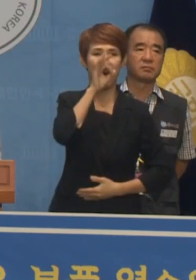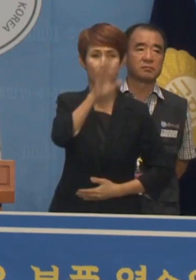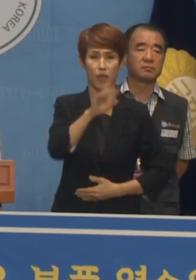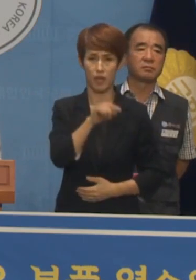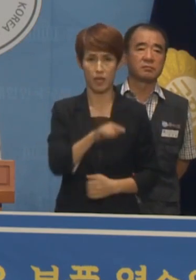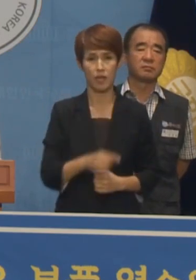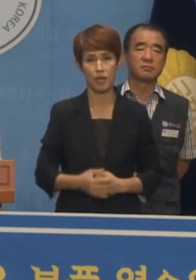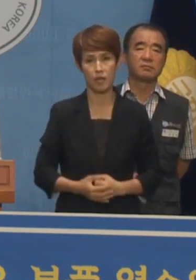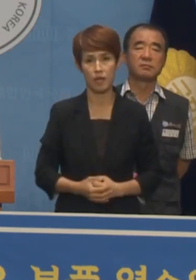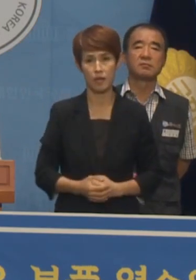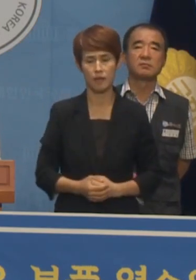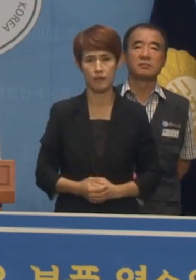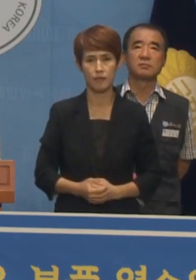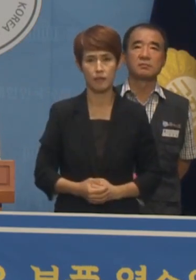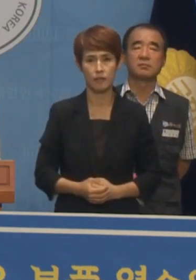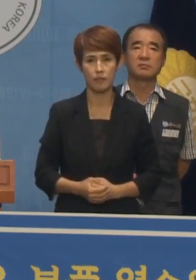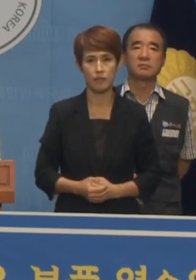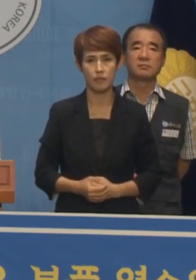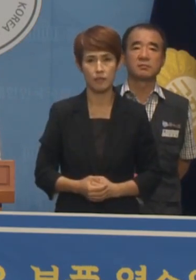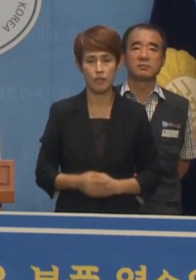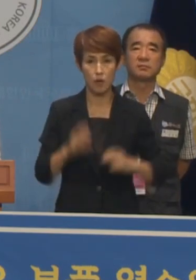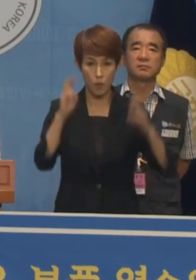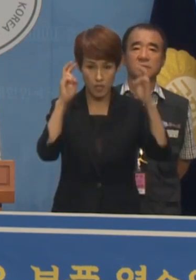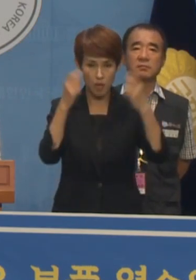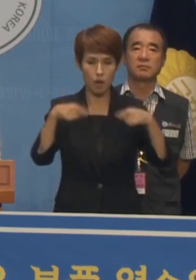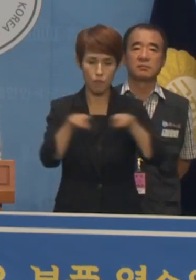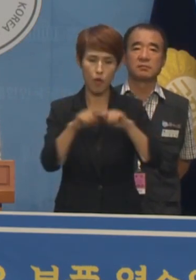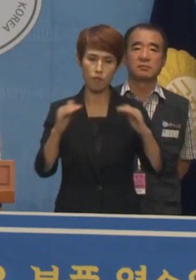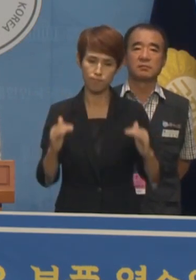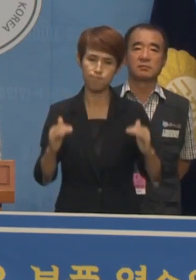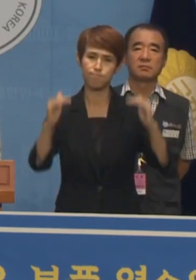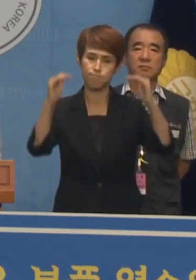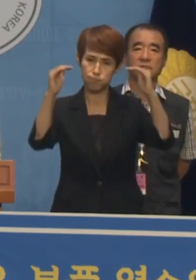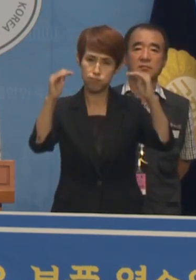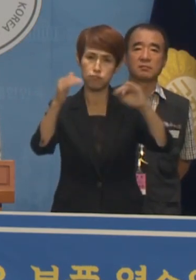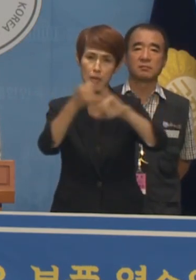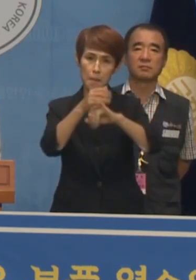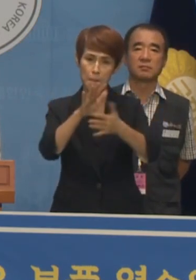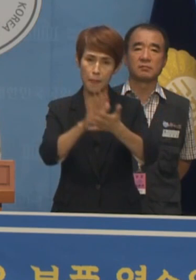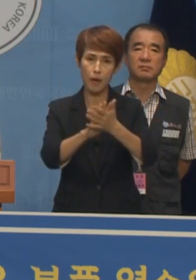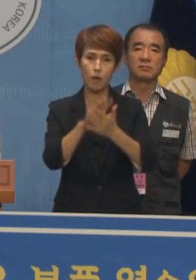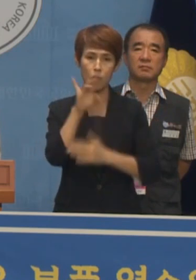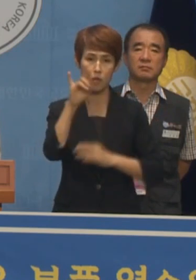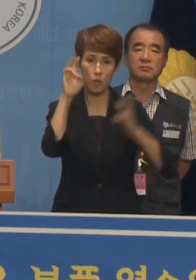말입니다. 협력사와 동반 성장하겠다는 현대자동차의 약속이